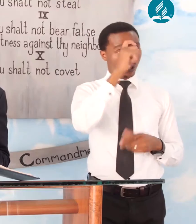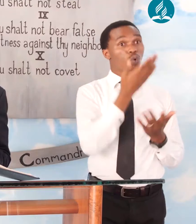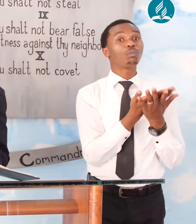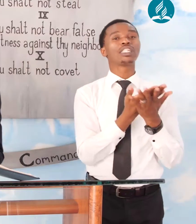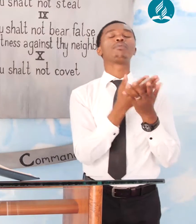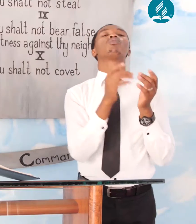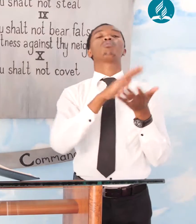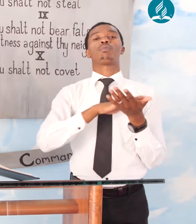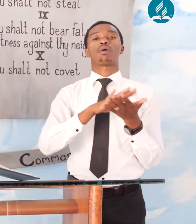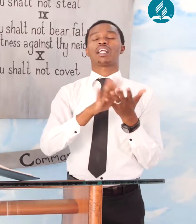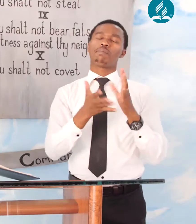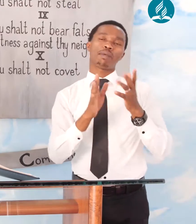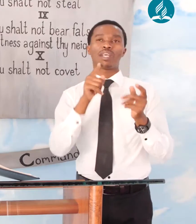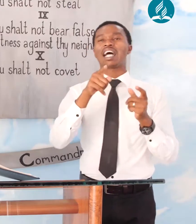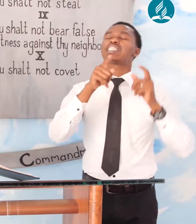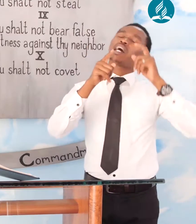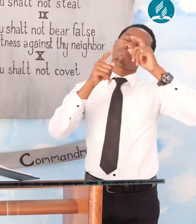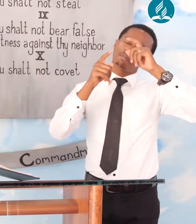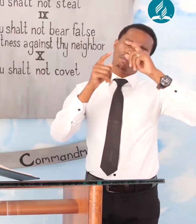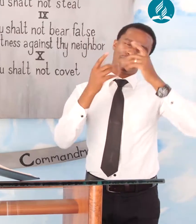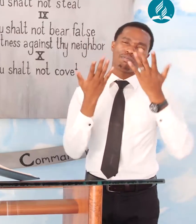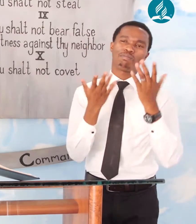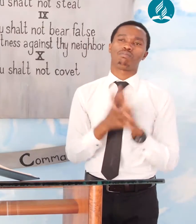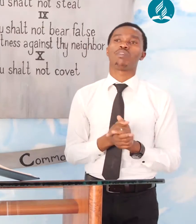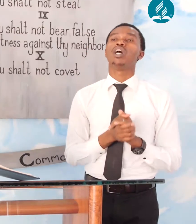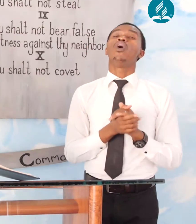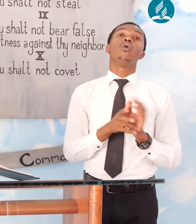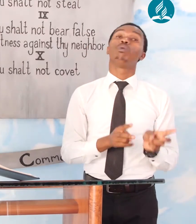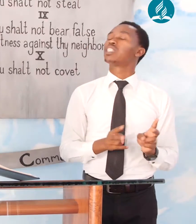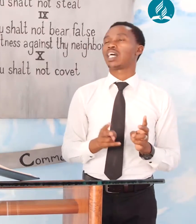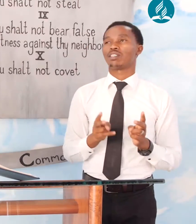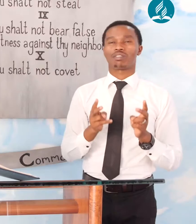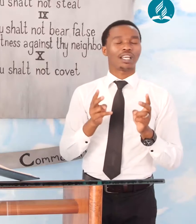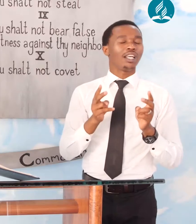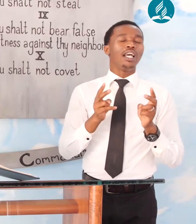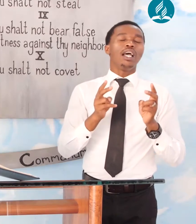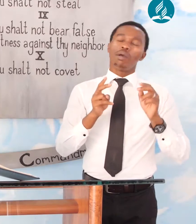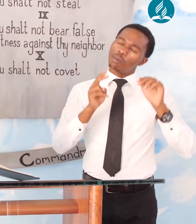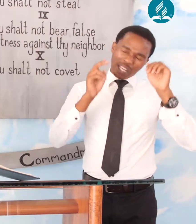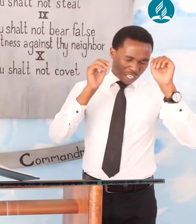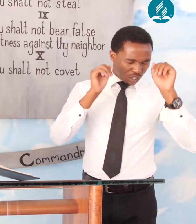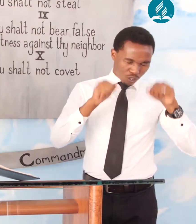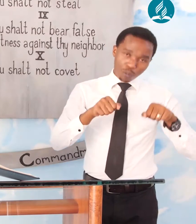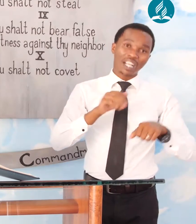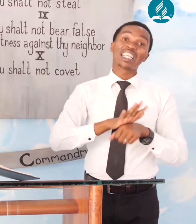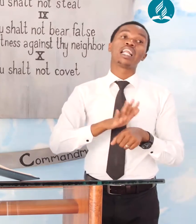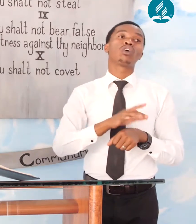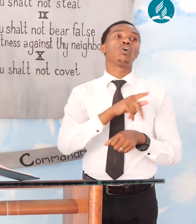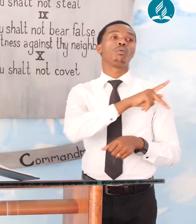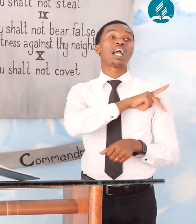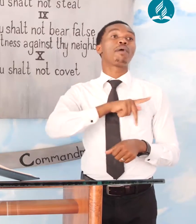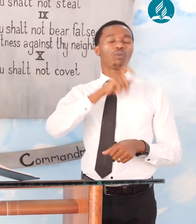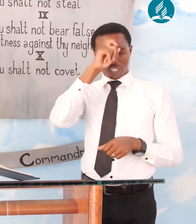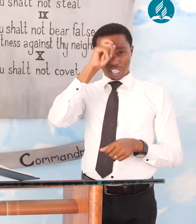kuko uko biri kose ntabwo ayobewe ahuri yashaka kuza kugushaka yari kuza kugushaka kandi yakubona